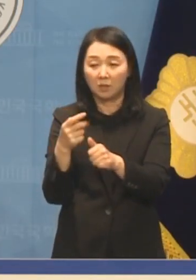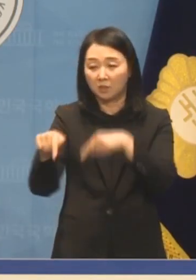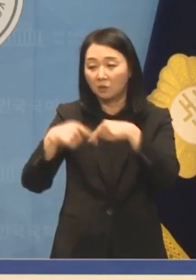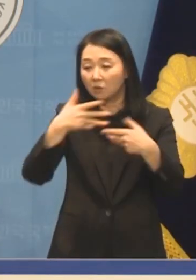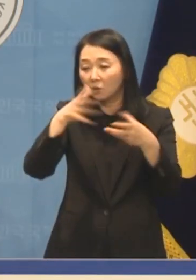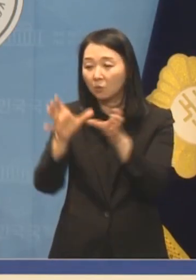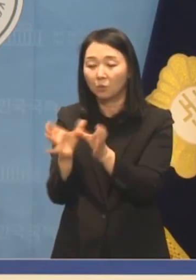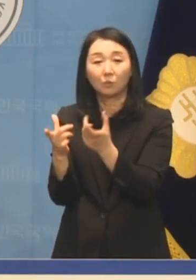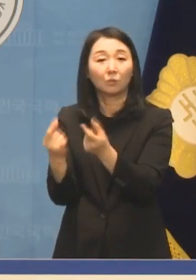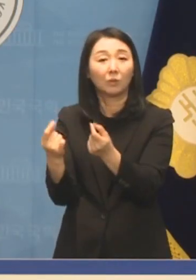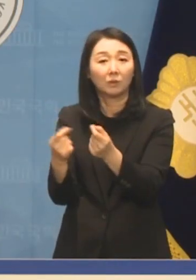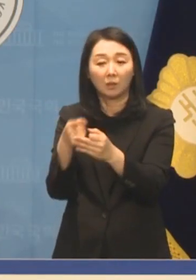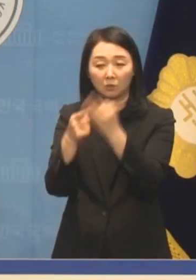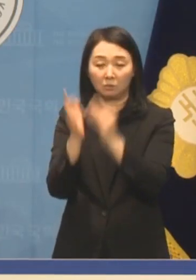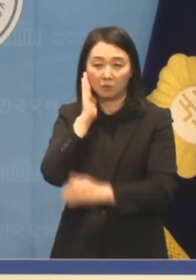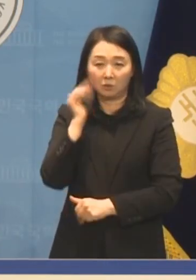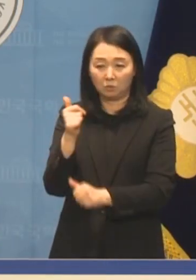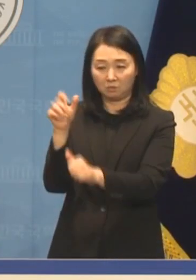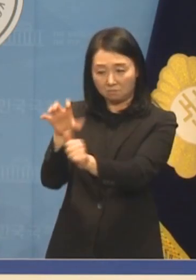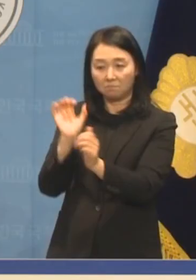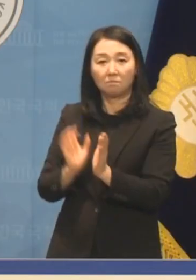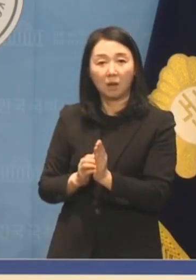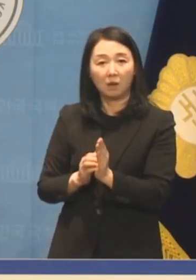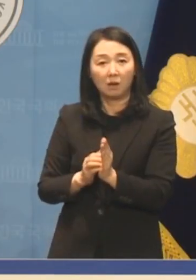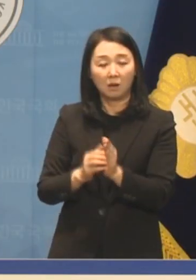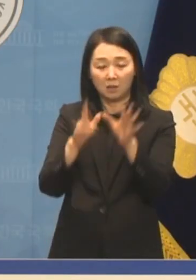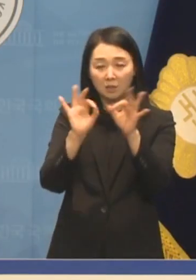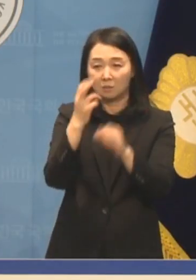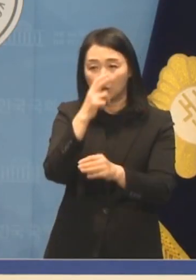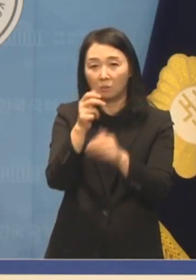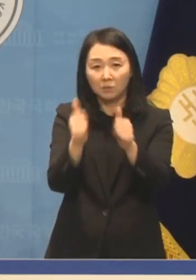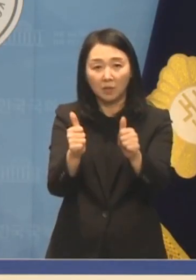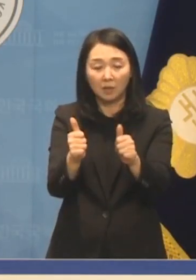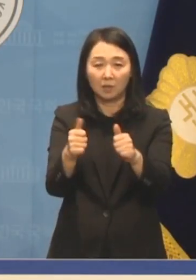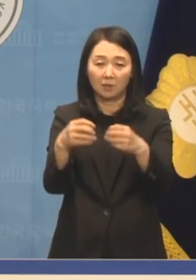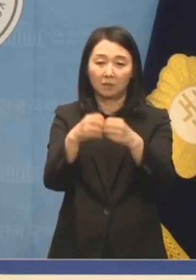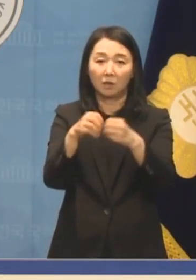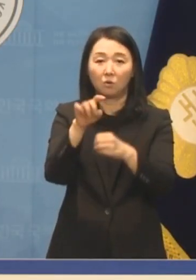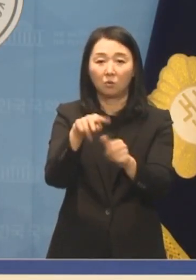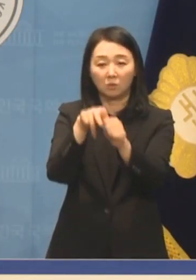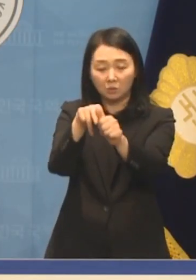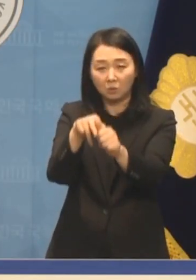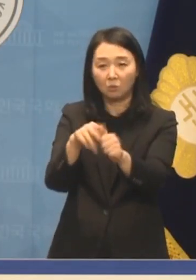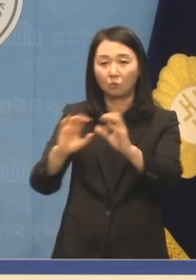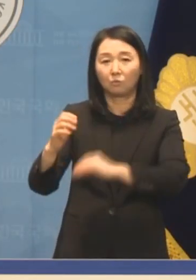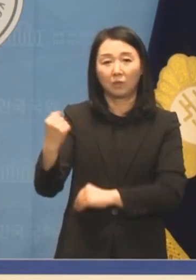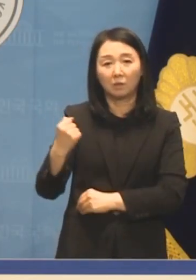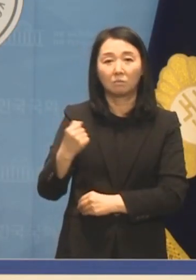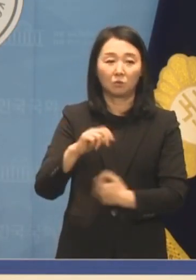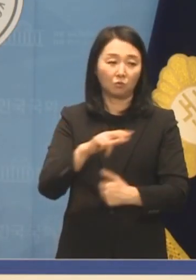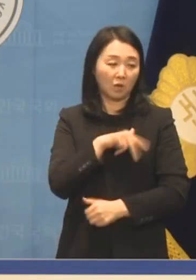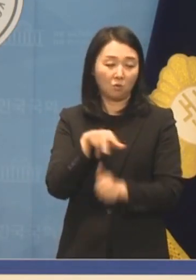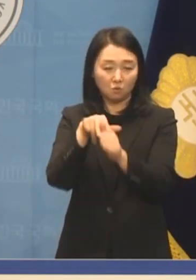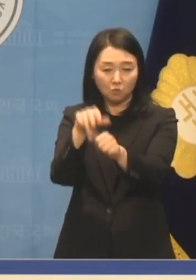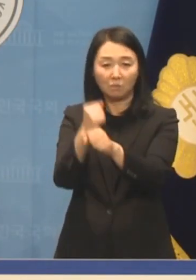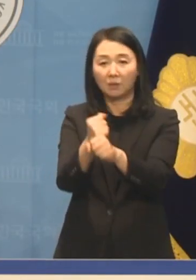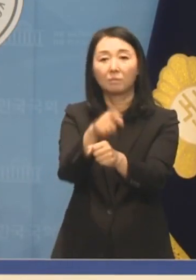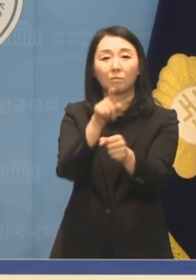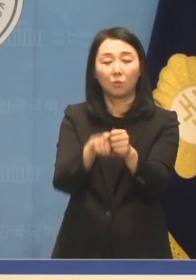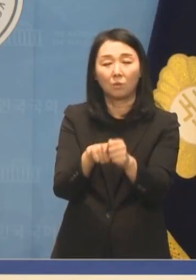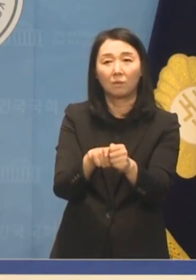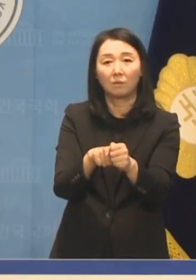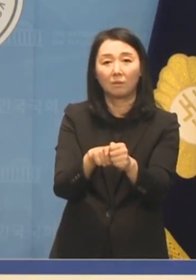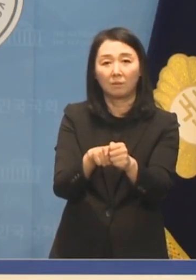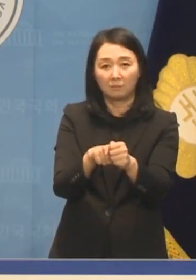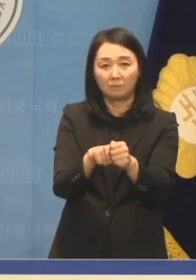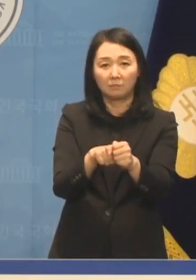공동체로서 윤석열의 대통령이라는 지위를 이용하여 김상민 검사를 창원의창 선거구 국민의힘 국회의원 후보자로 만들기 위한